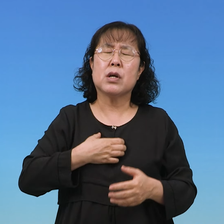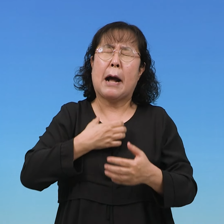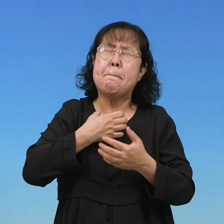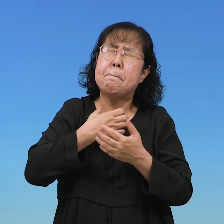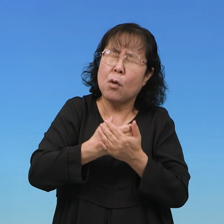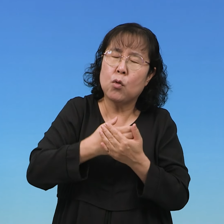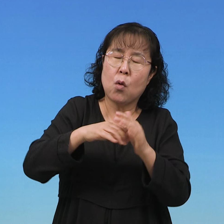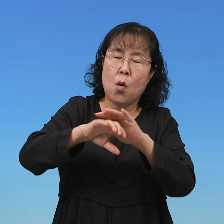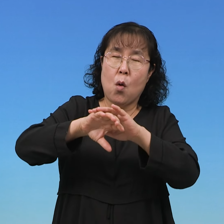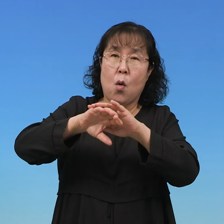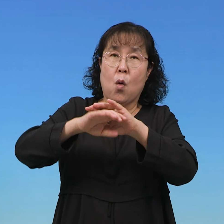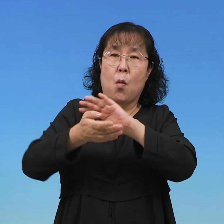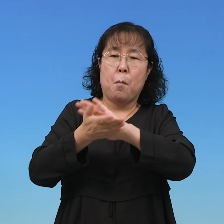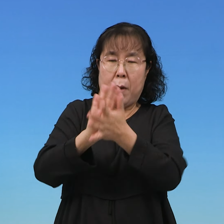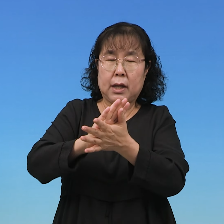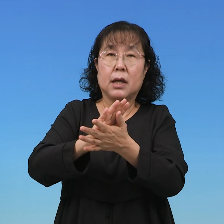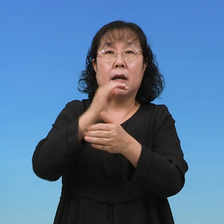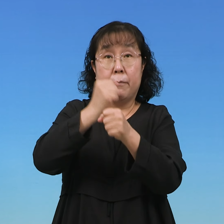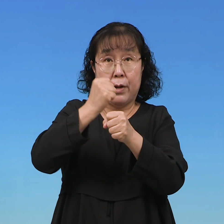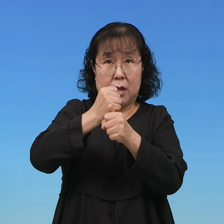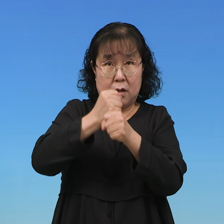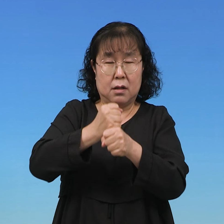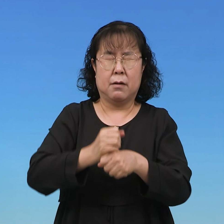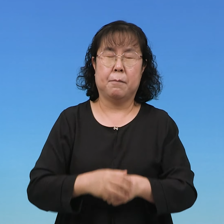인물 아니겠습니까?